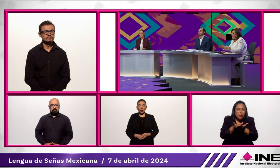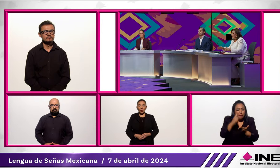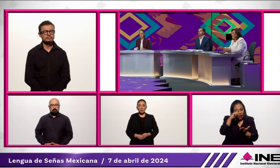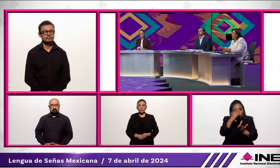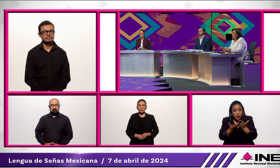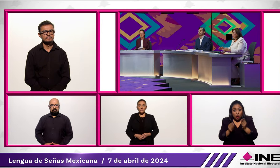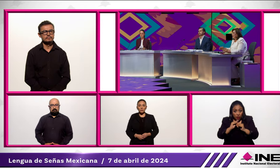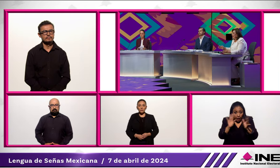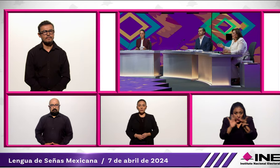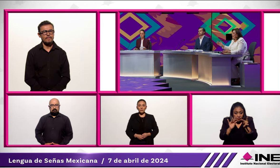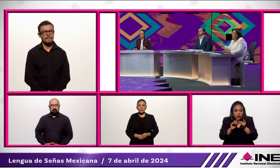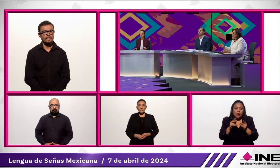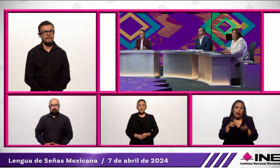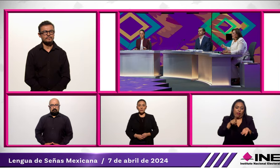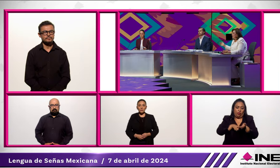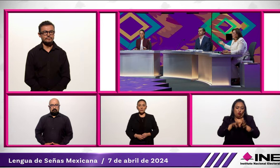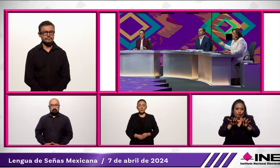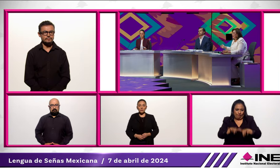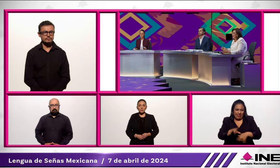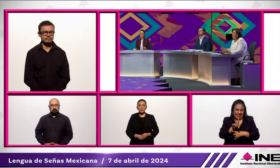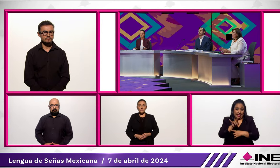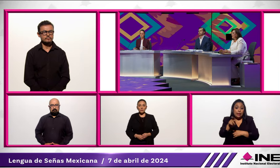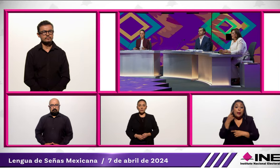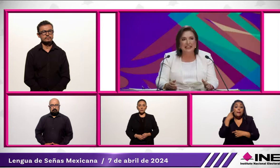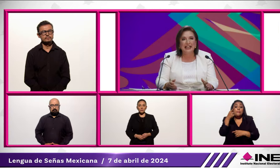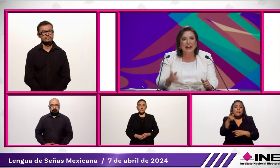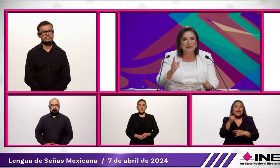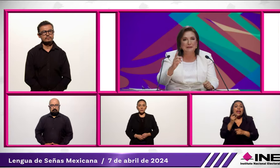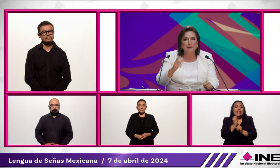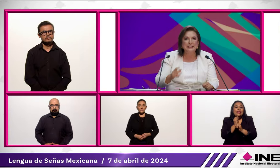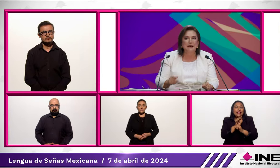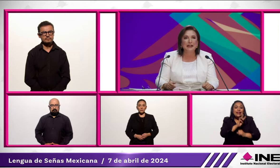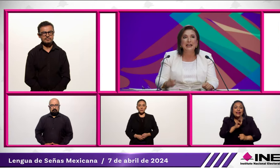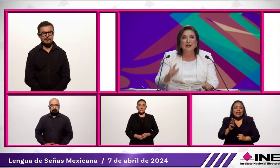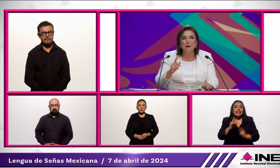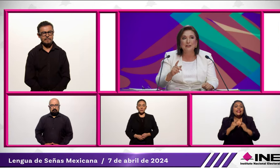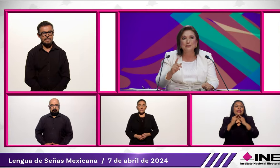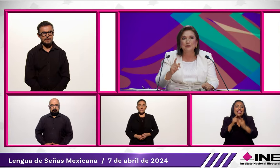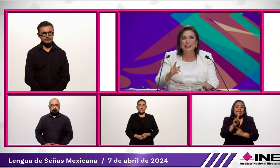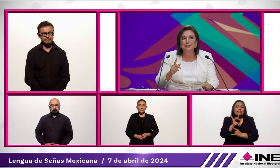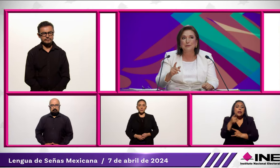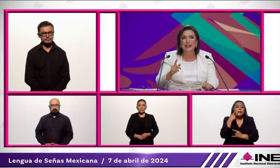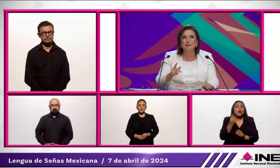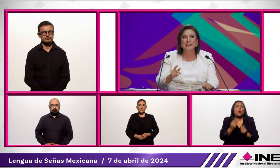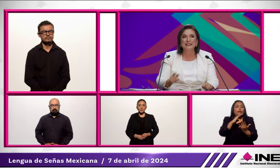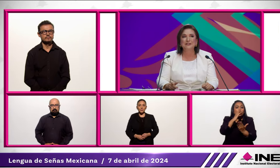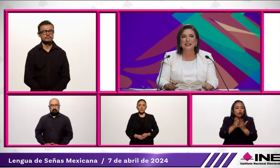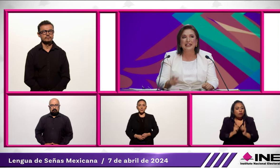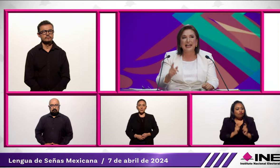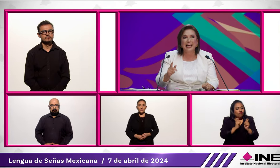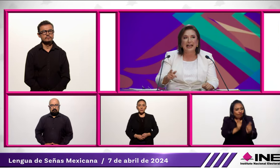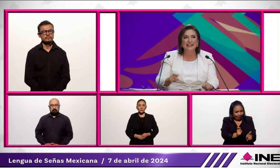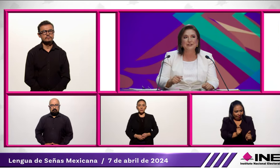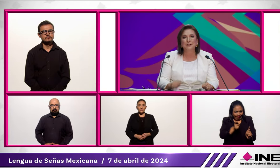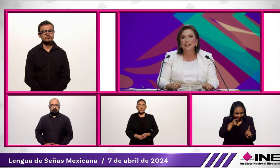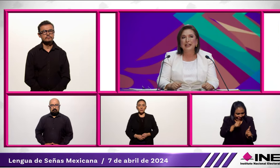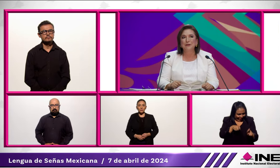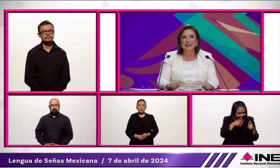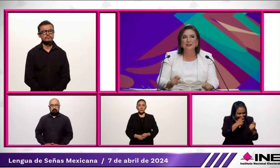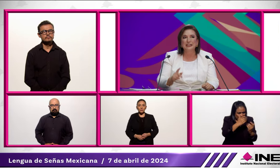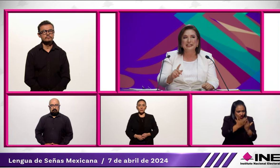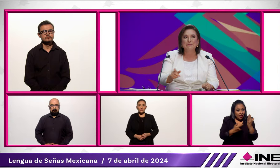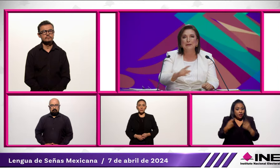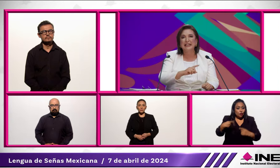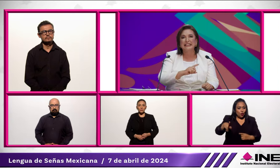aclaraciones, sean de manera digital, y métanse al portal del Tianguis Digital a ver si pueden saber cuántos contratos por adjudicación directa ha hecho